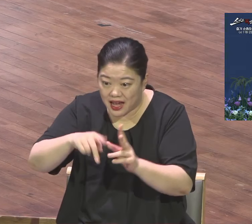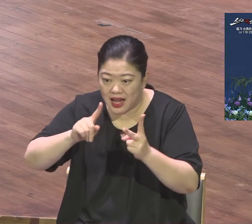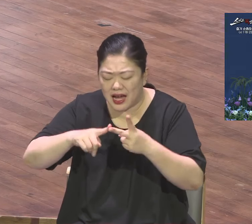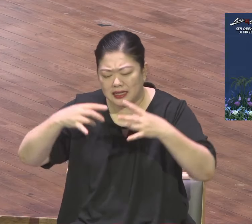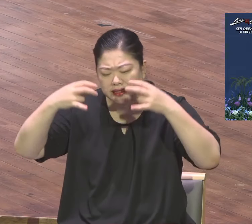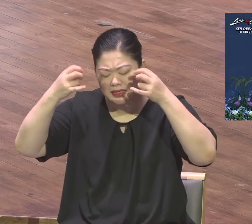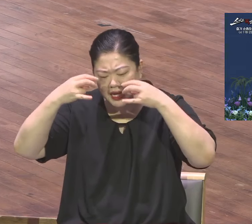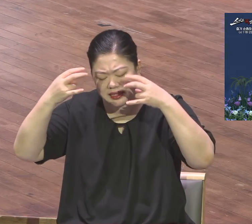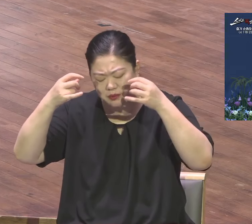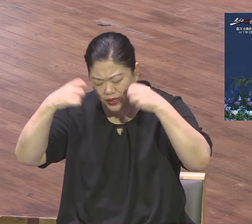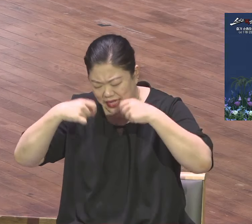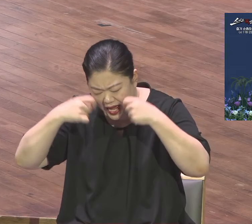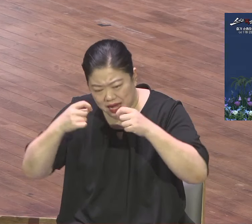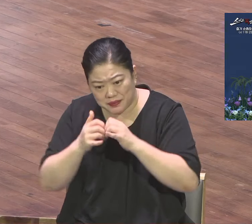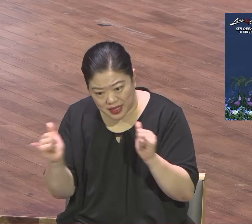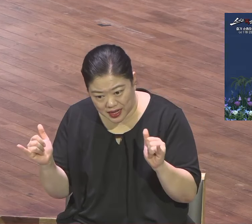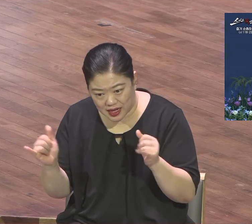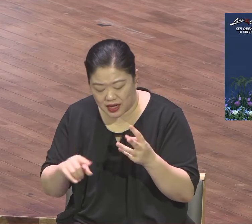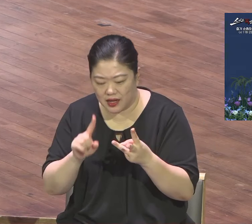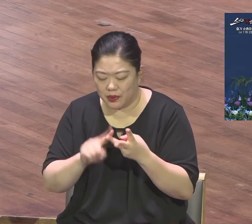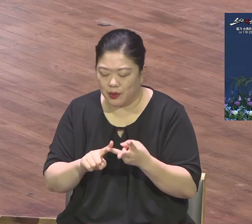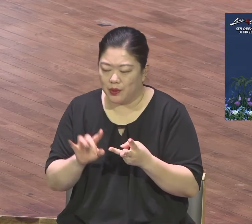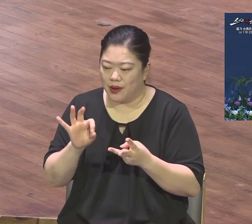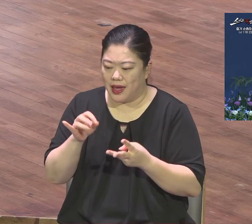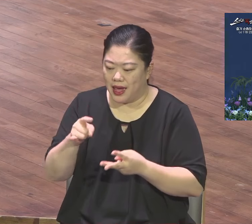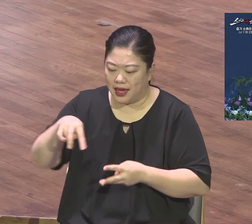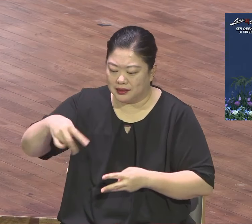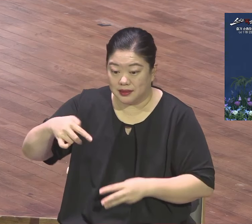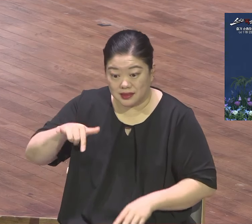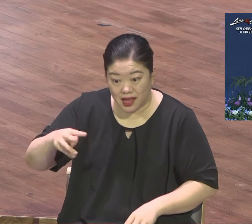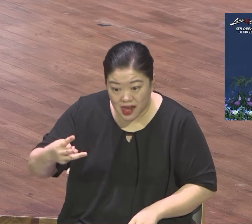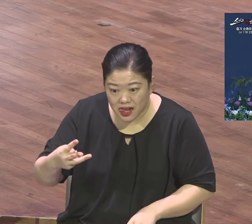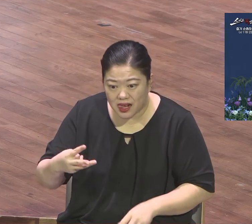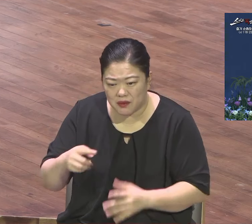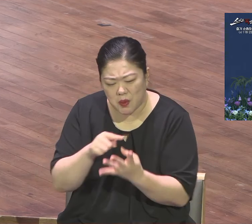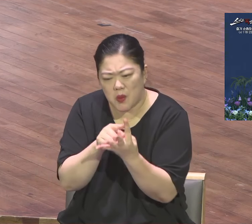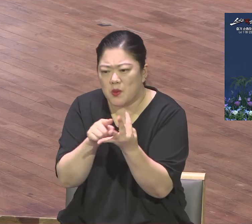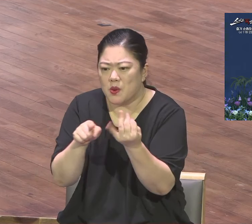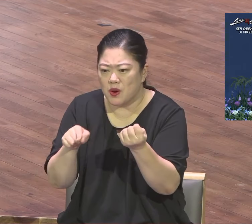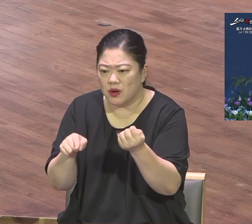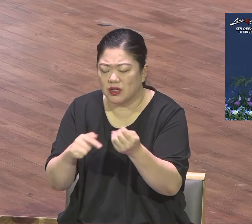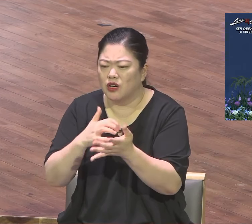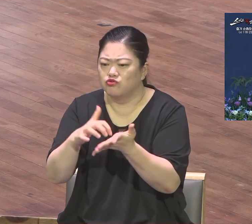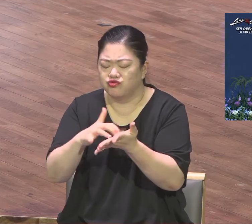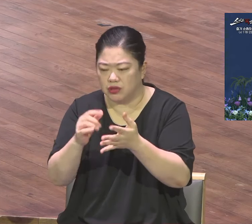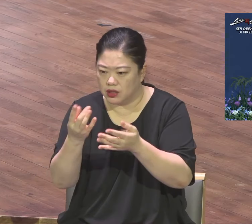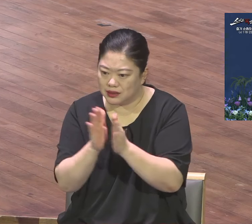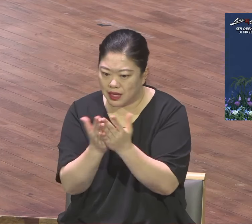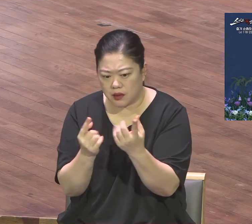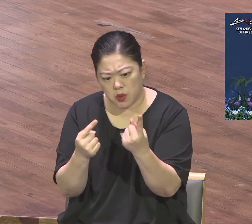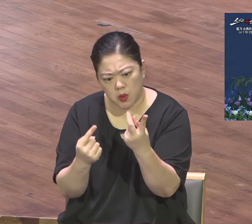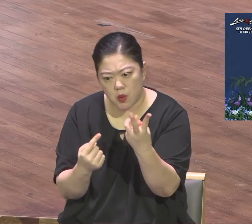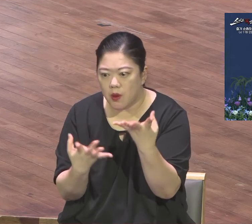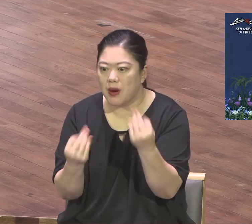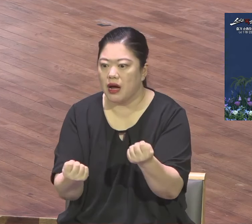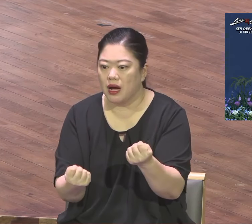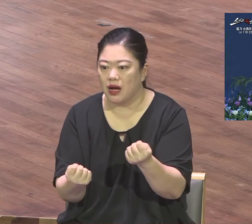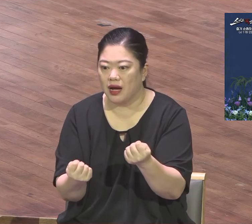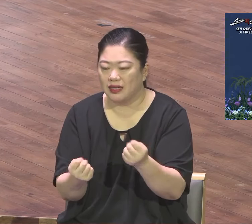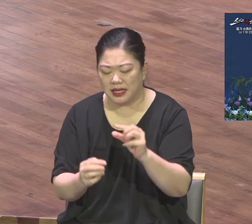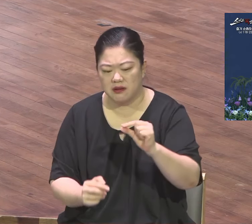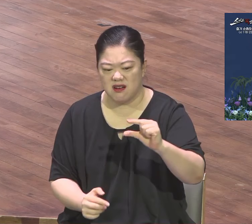이 대선지서 그렇게 말합니다. 이분들이 선 글이 많기 때문에 그렇습니다. 그리고 분량이